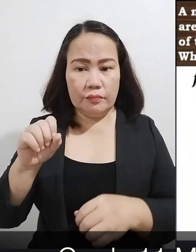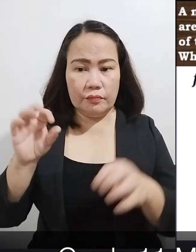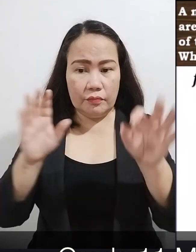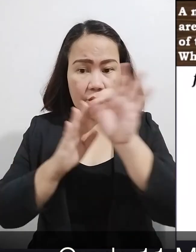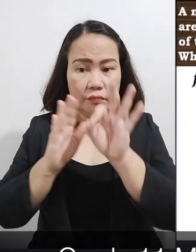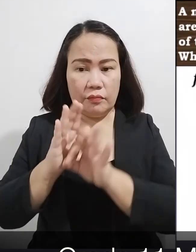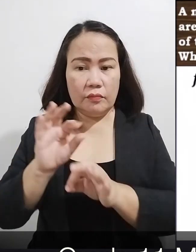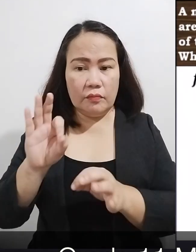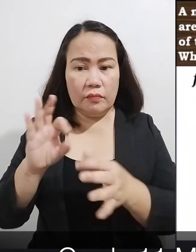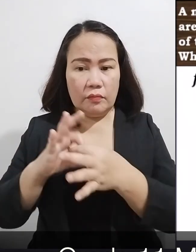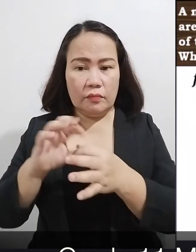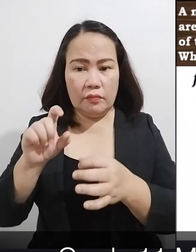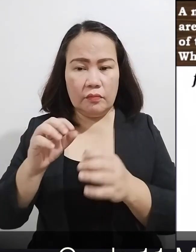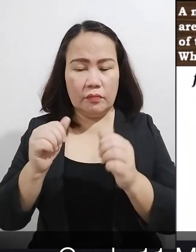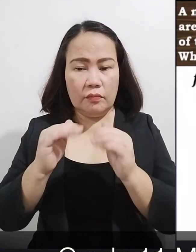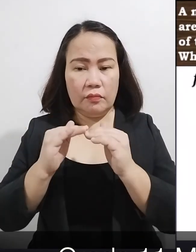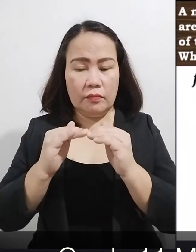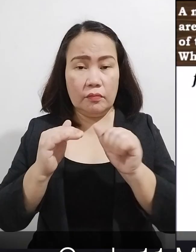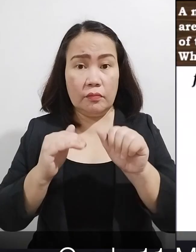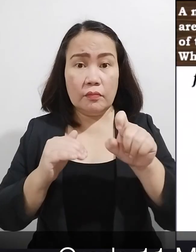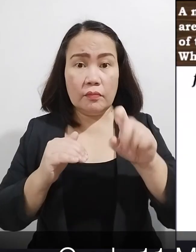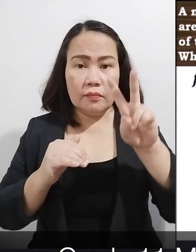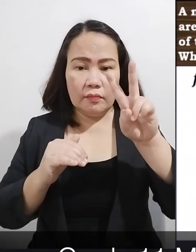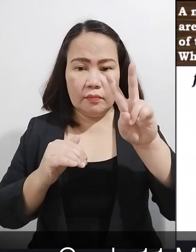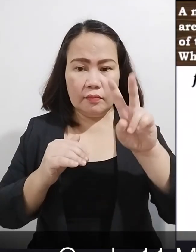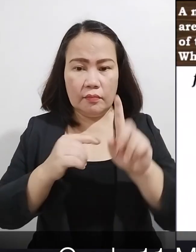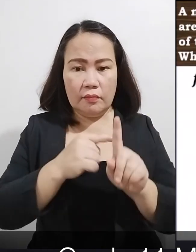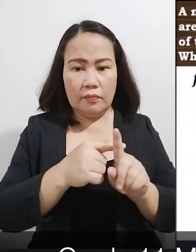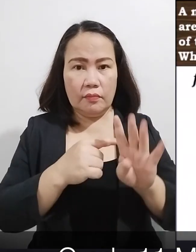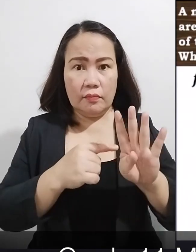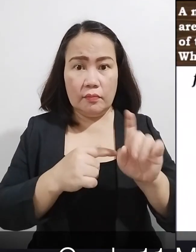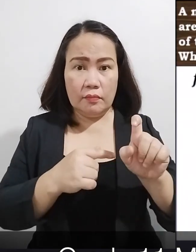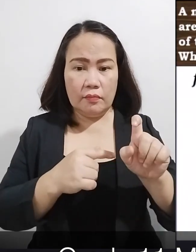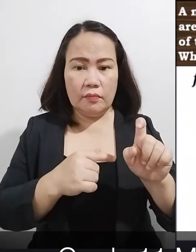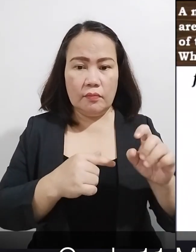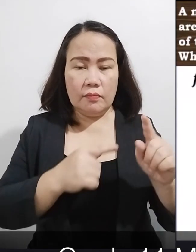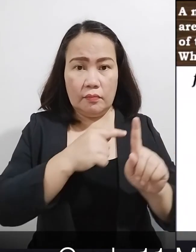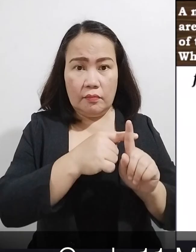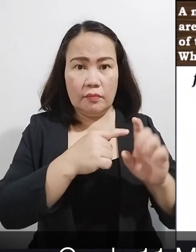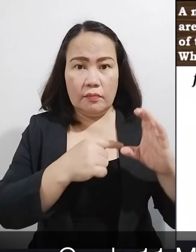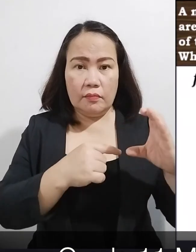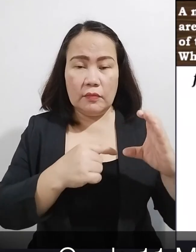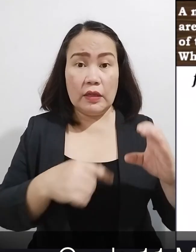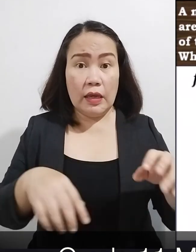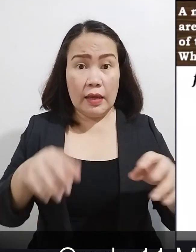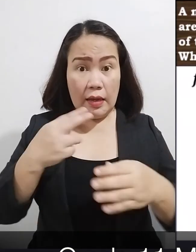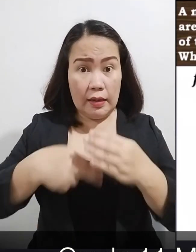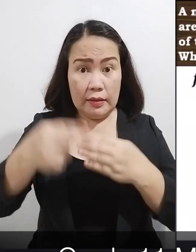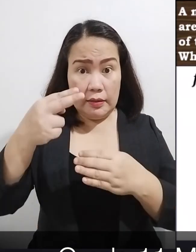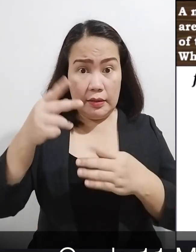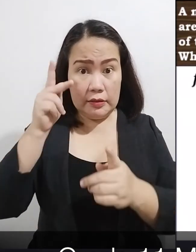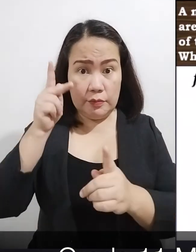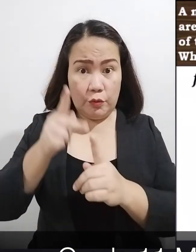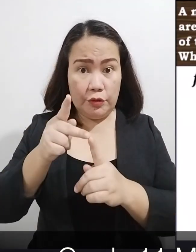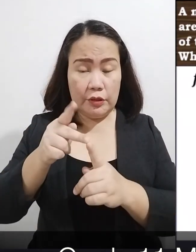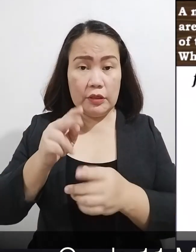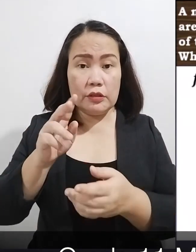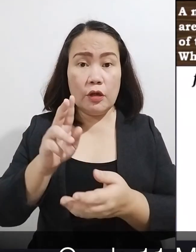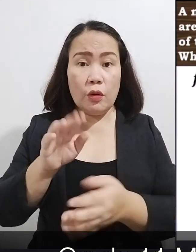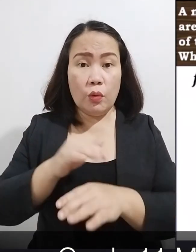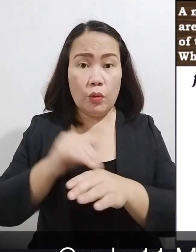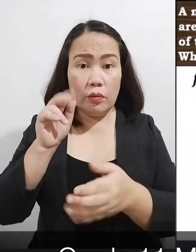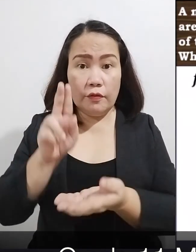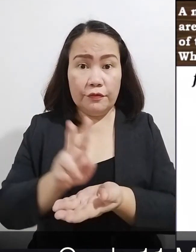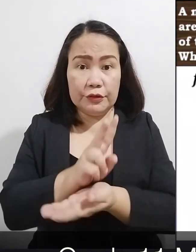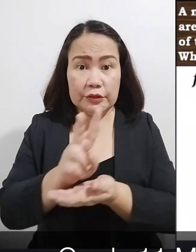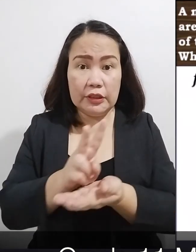c, ang pinakamataas at pinakamababang point ay tinatawag na vertex. So yun ang kailangan natin. Para